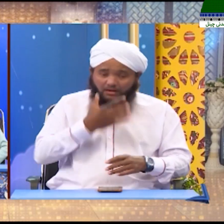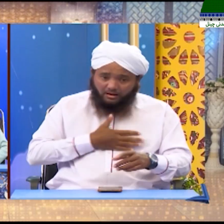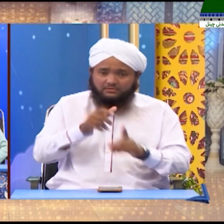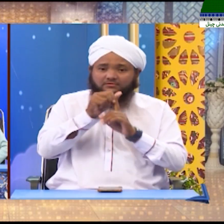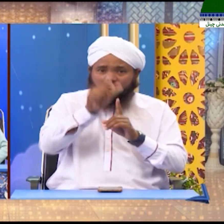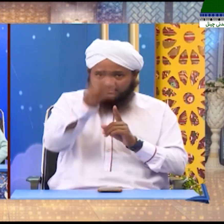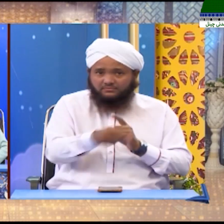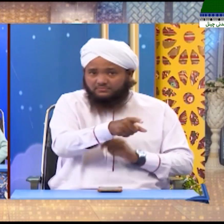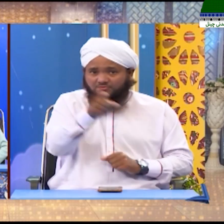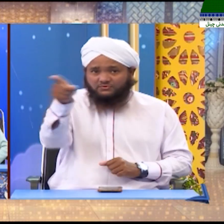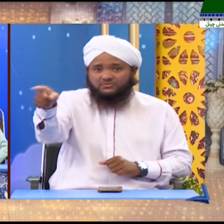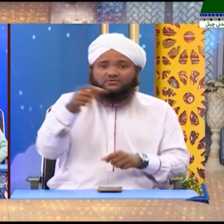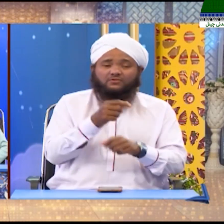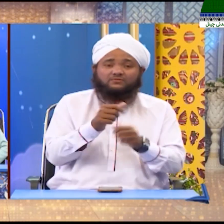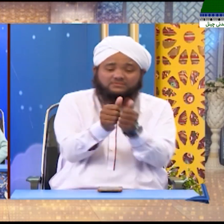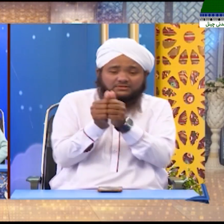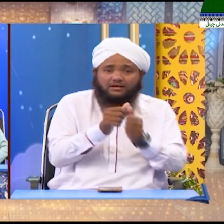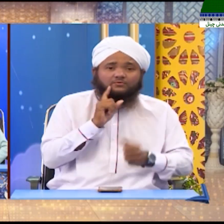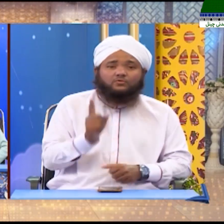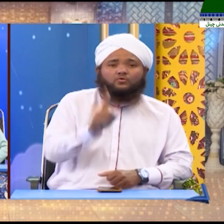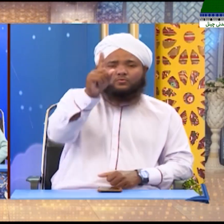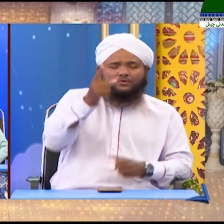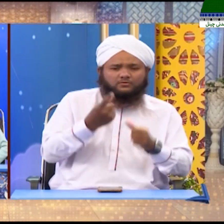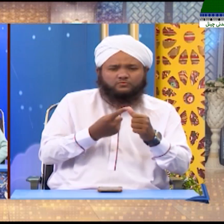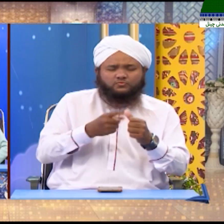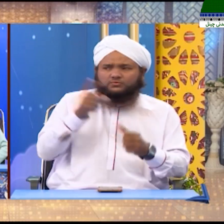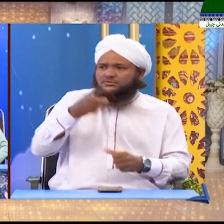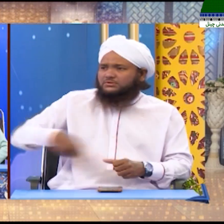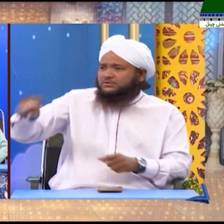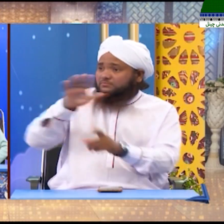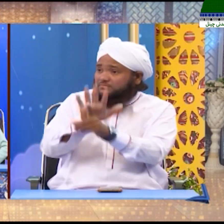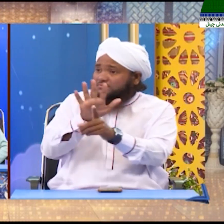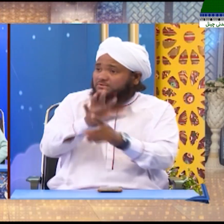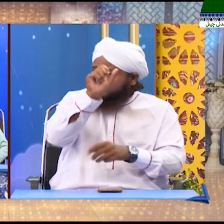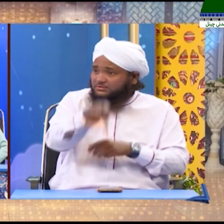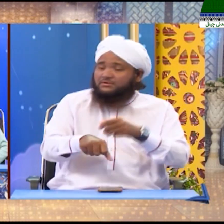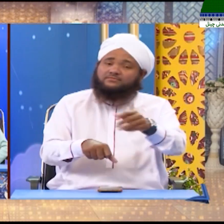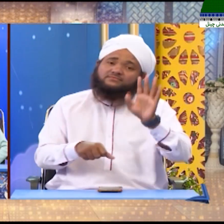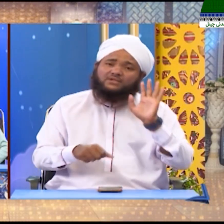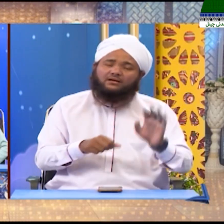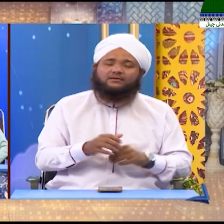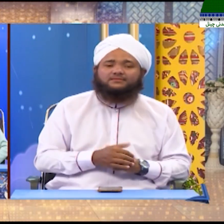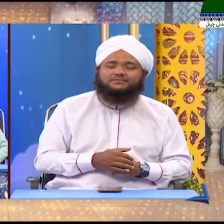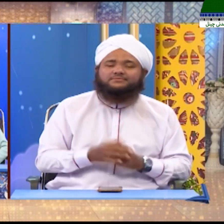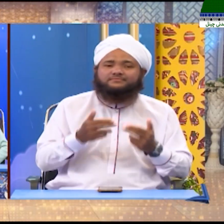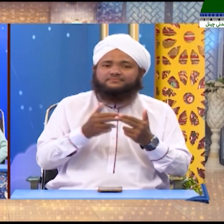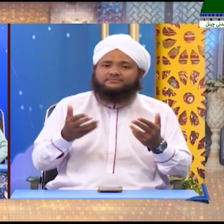وہ شاندار کردار ادا کیا کہ خود انسانیت کو بھی آپ پر فخر رہے گا۔ بہرحال یہ تو وہ دور تھا